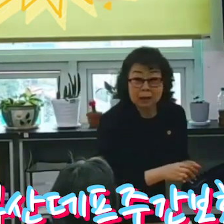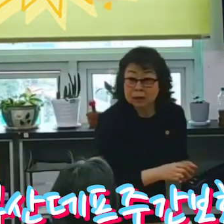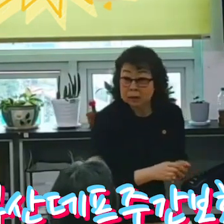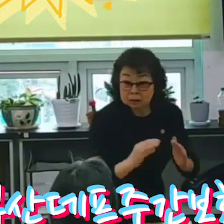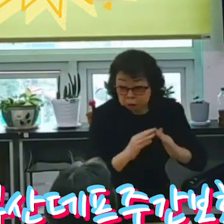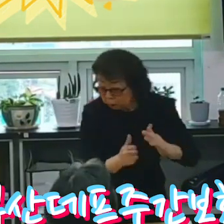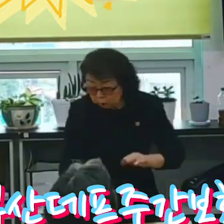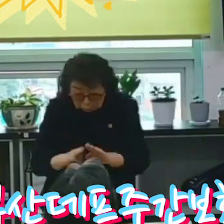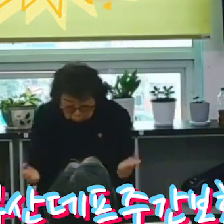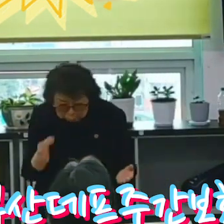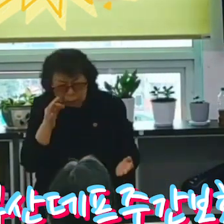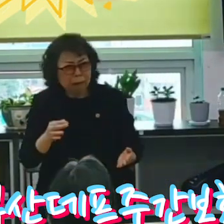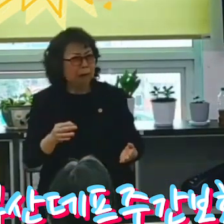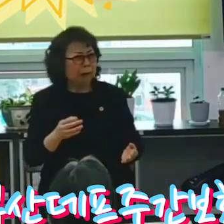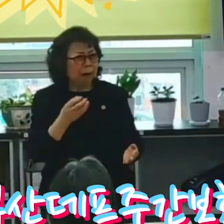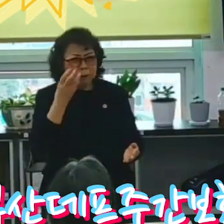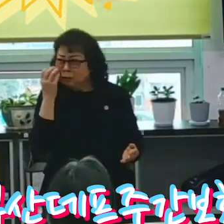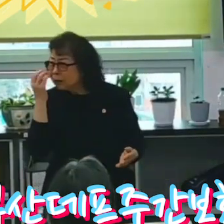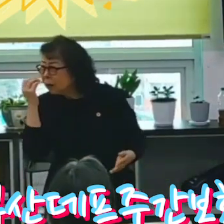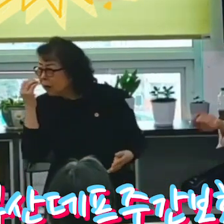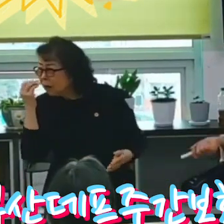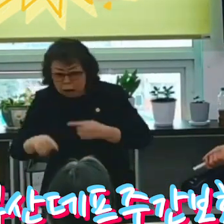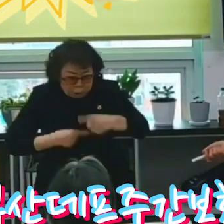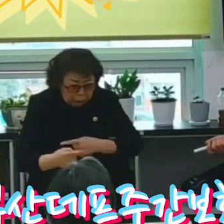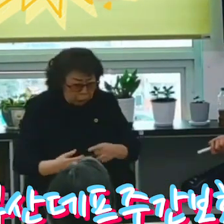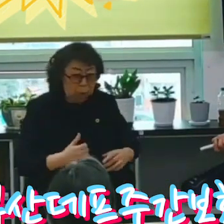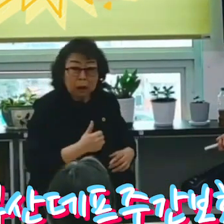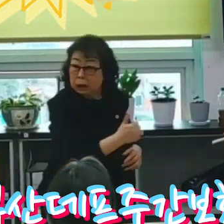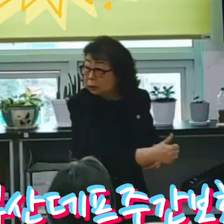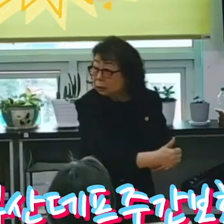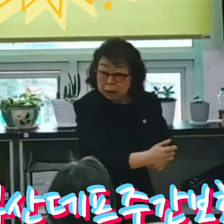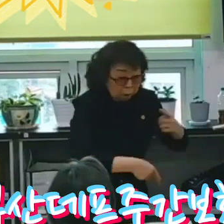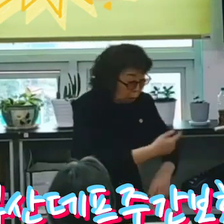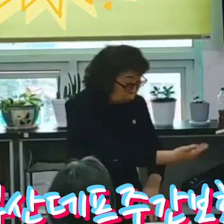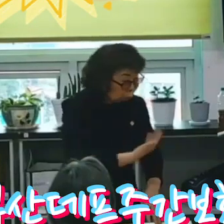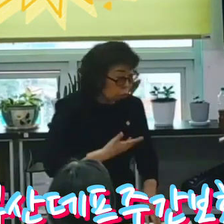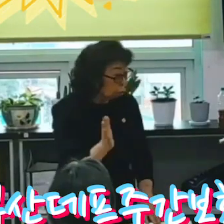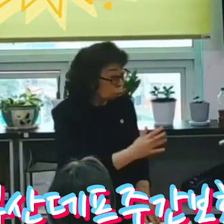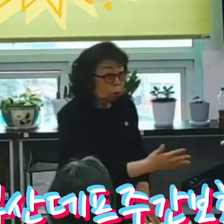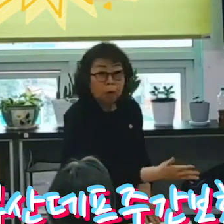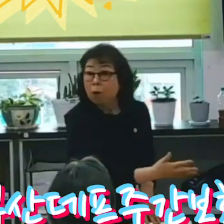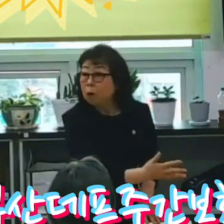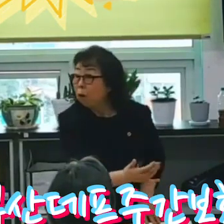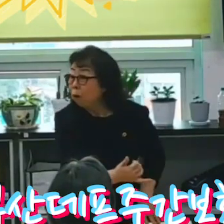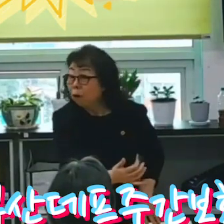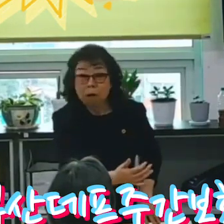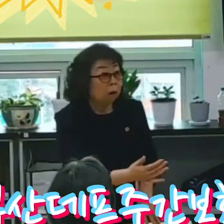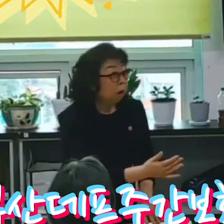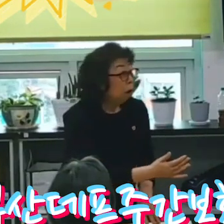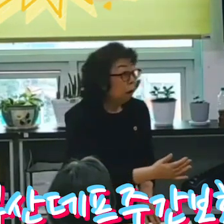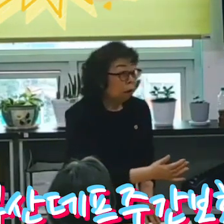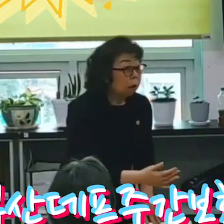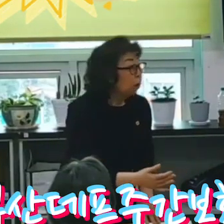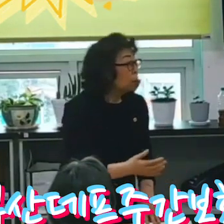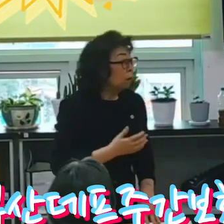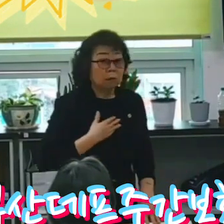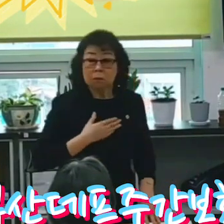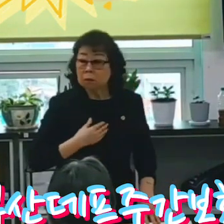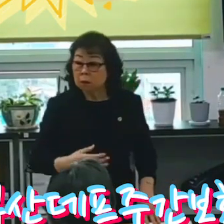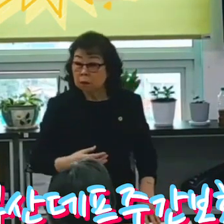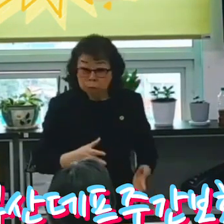근데 집에 가니까 형편 없는 거야. 그래서 밖으로 갔는데 물건 파는 사람이 없는 거예요. 그러면